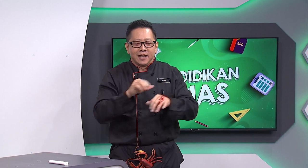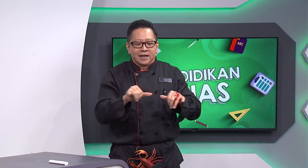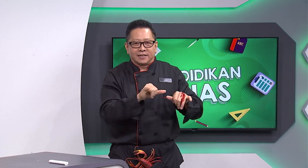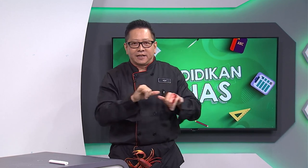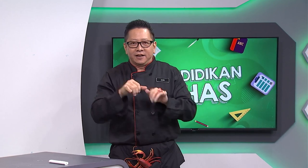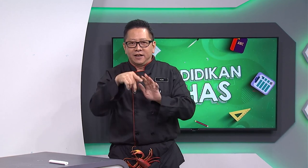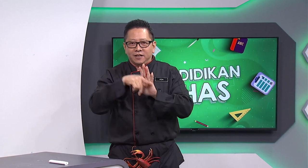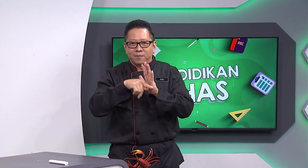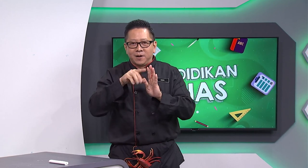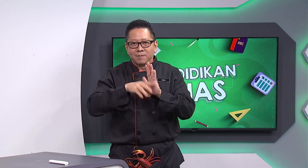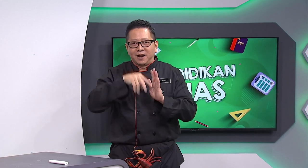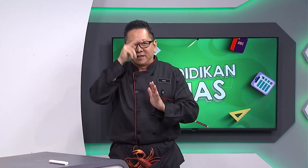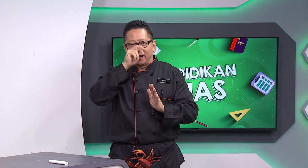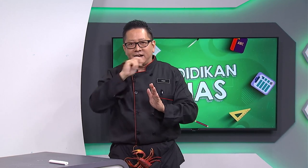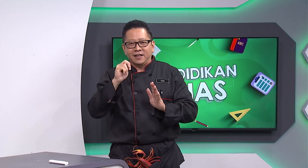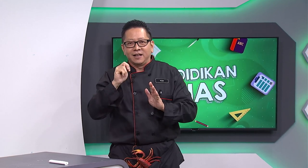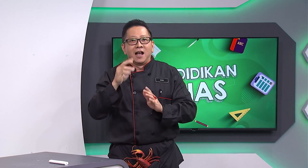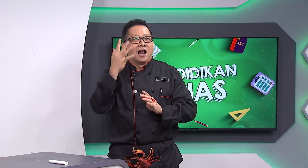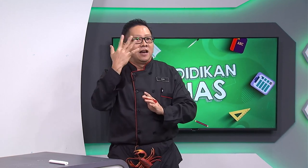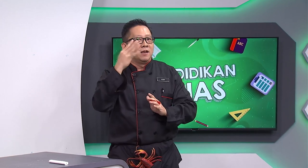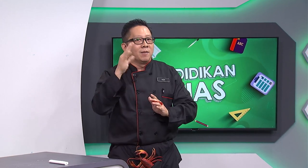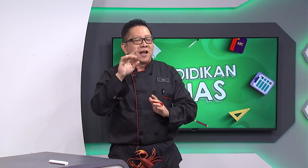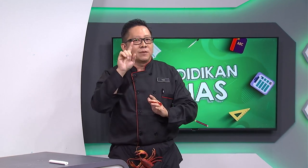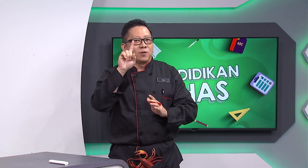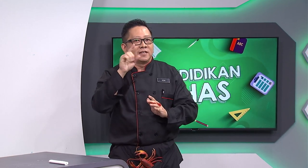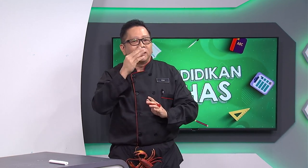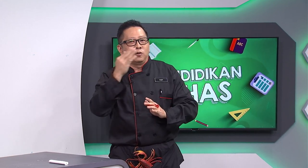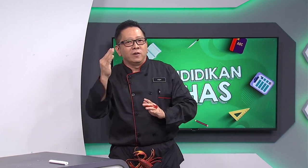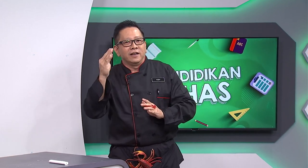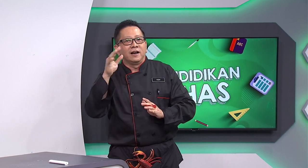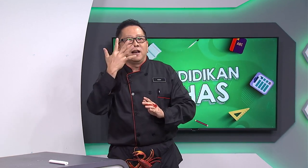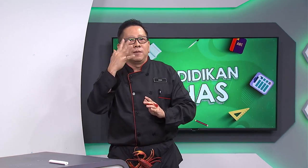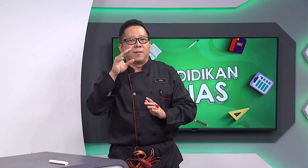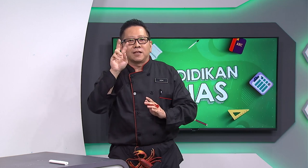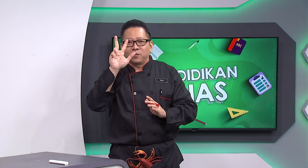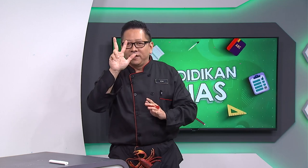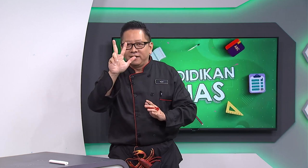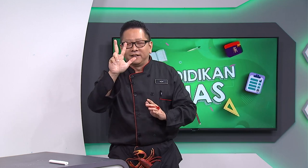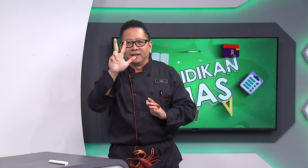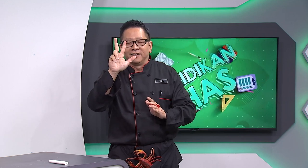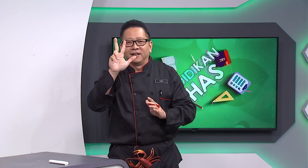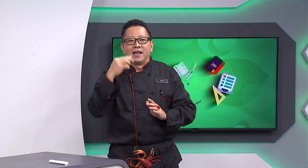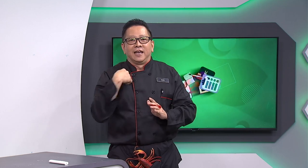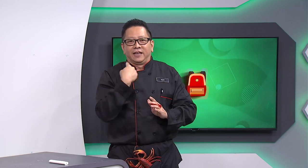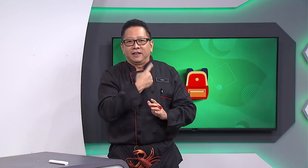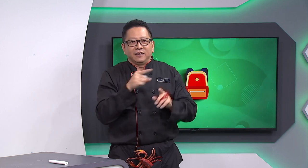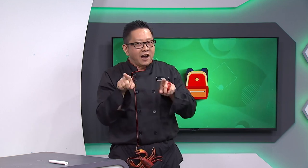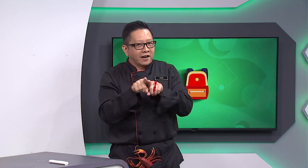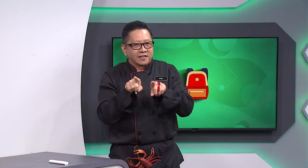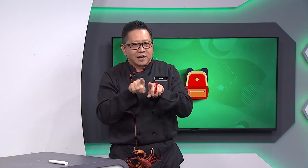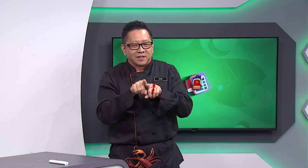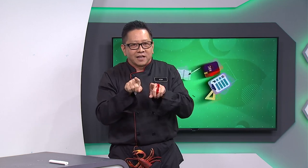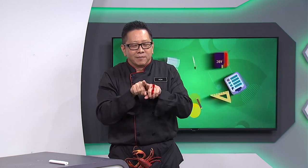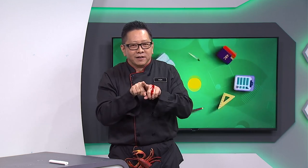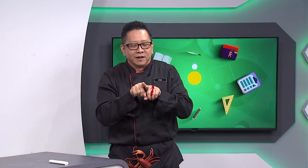gunakan standard pembelajaran 15.1 hingga 15.3. Kita